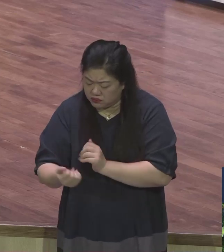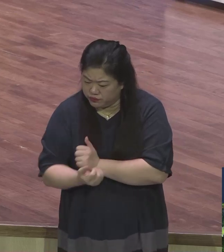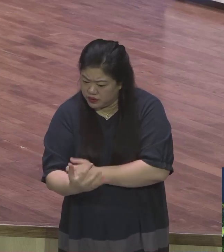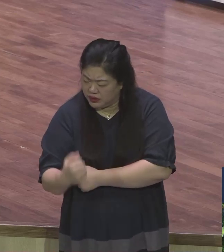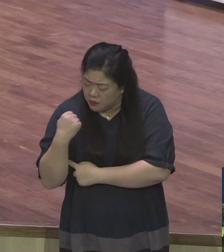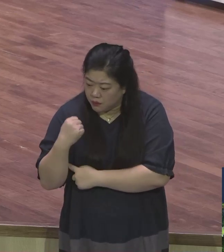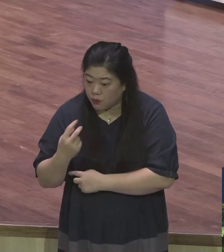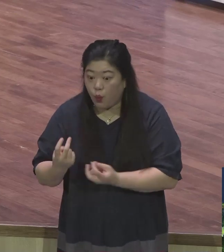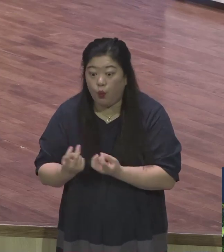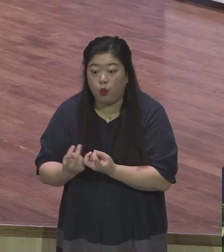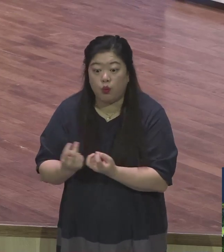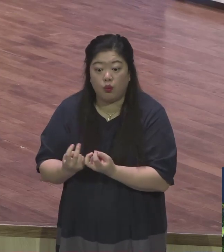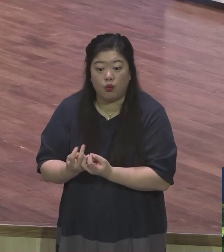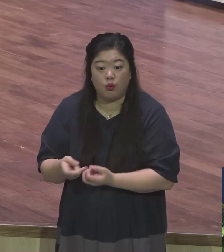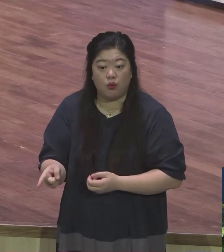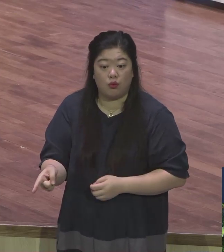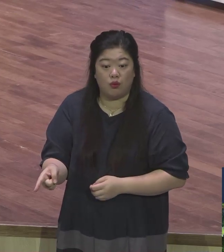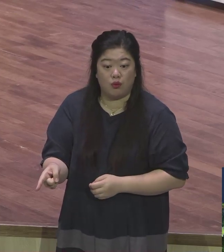나왔느냐